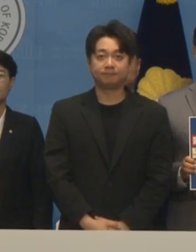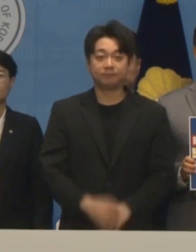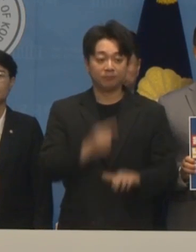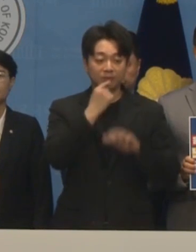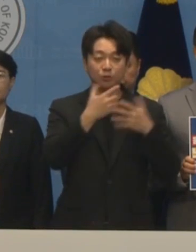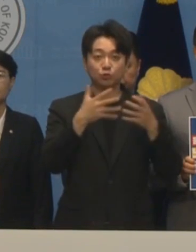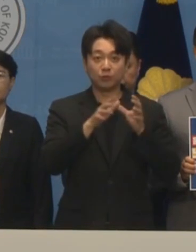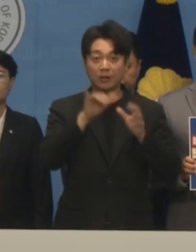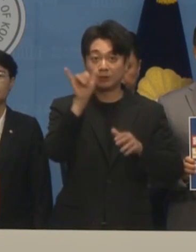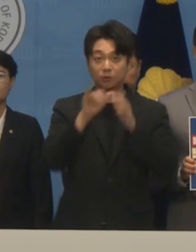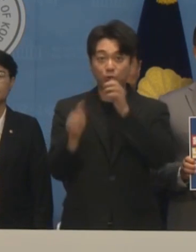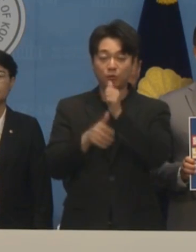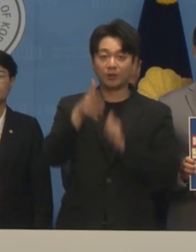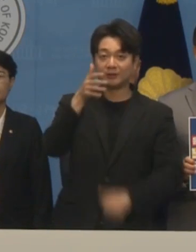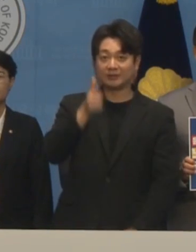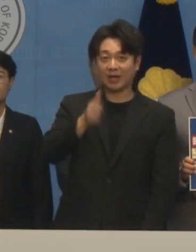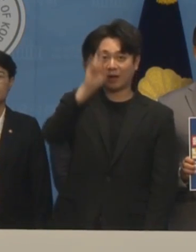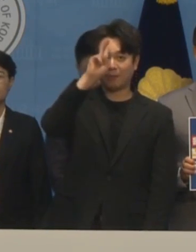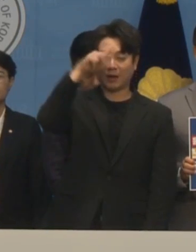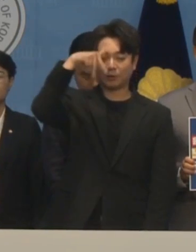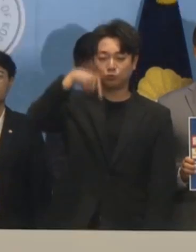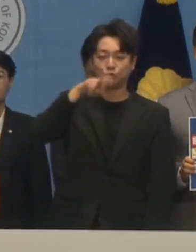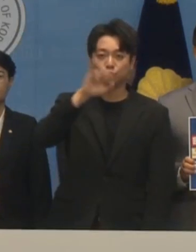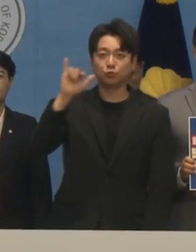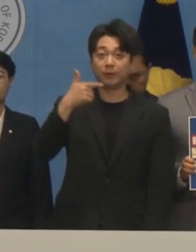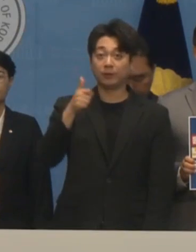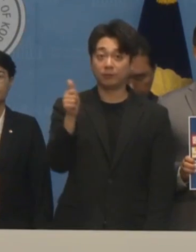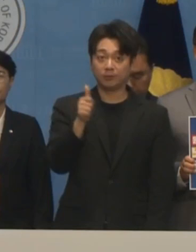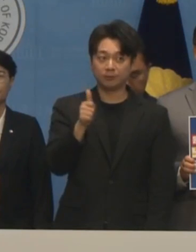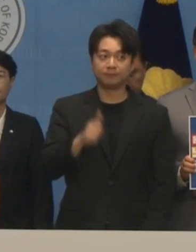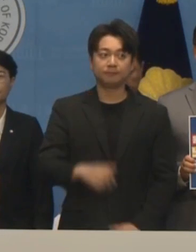더불어민주당 을지로위원장이신 박주민 의원님 오셨습니다.